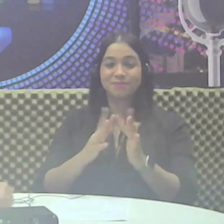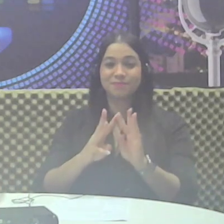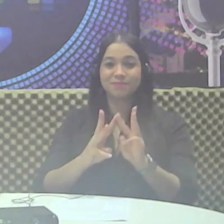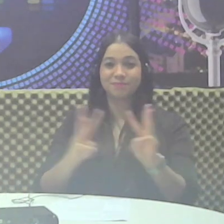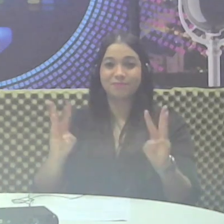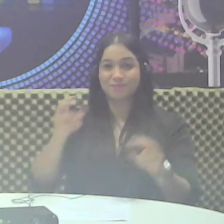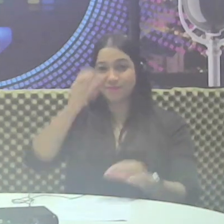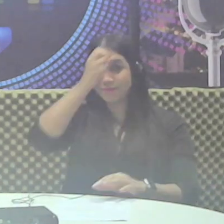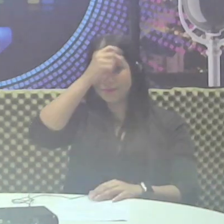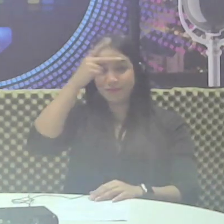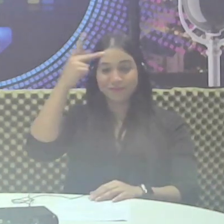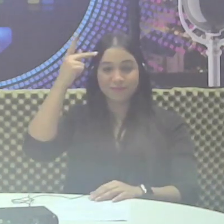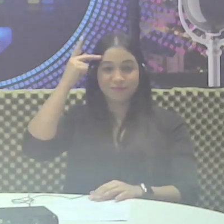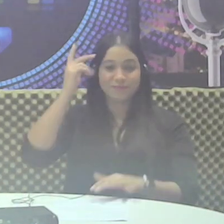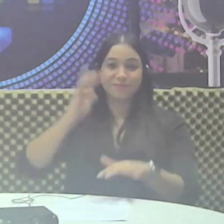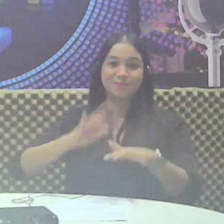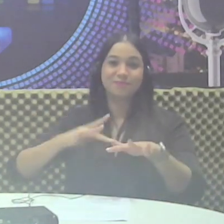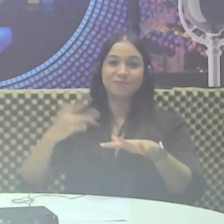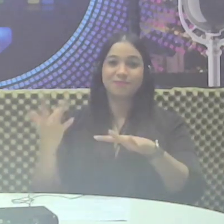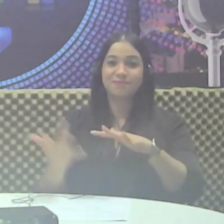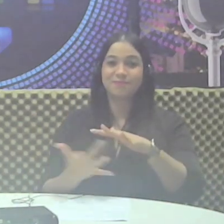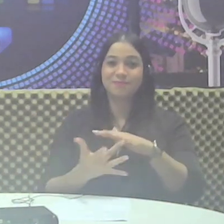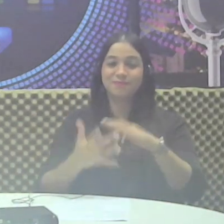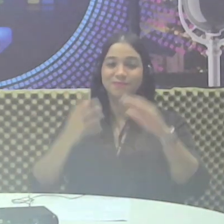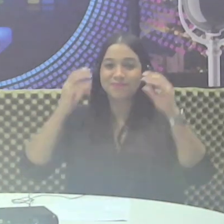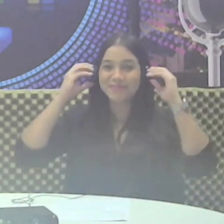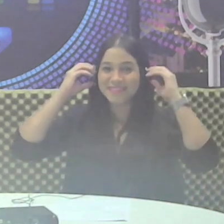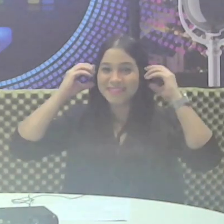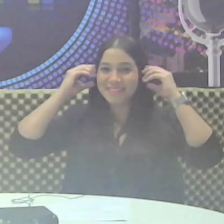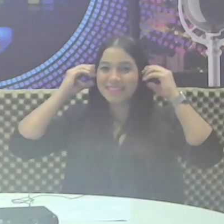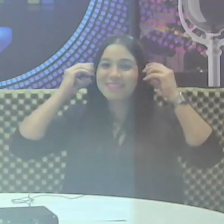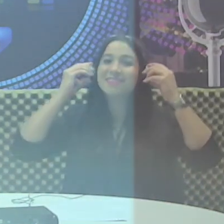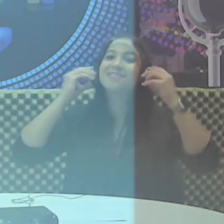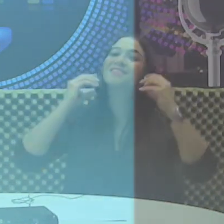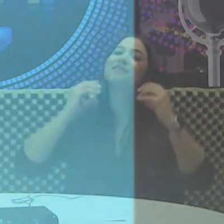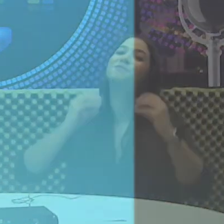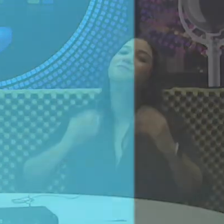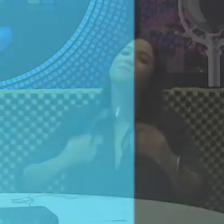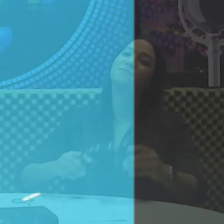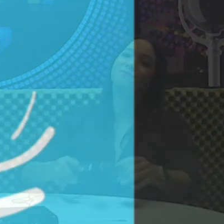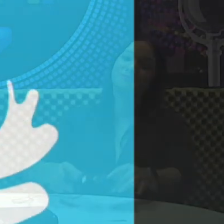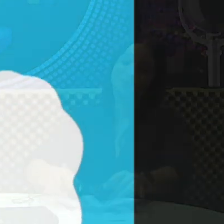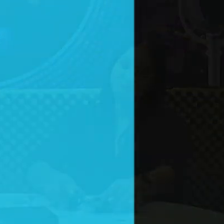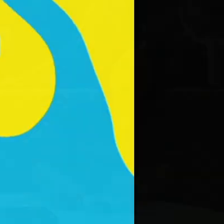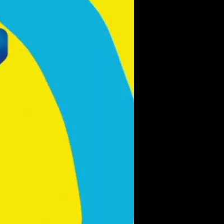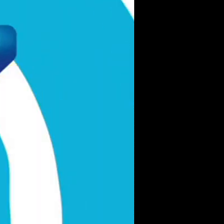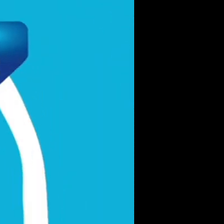Continue conosco no portal da Prefeitura e nas redes sociais.